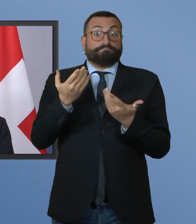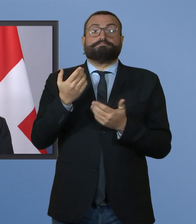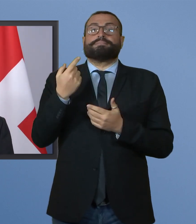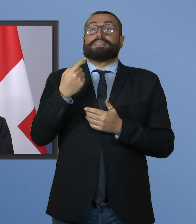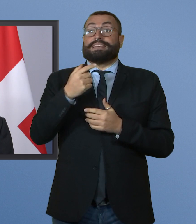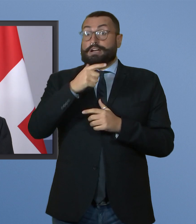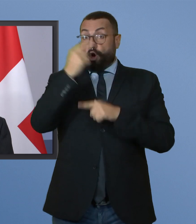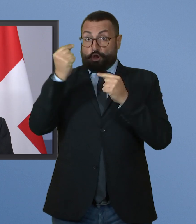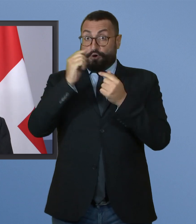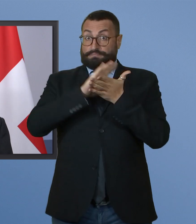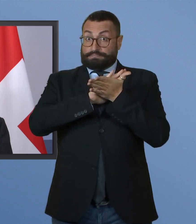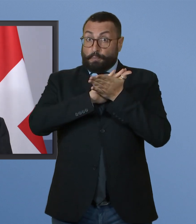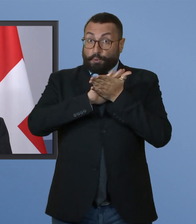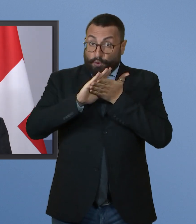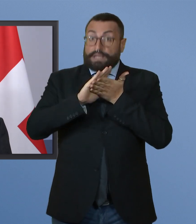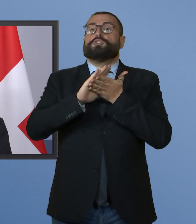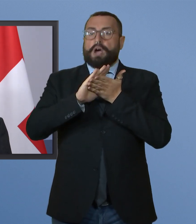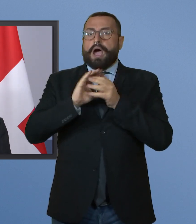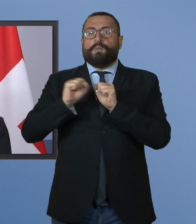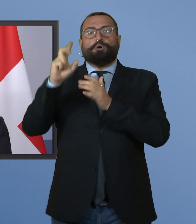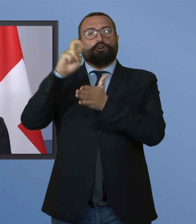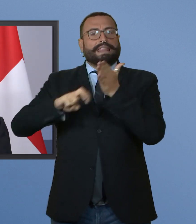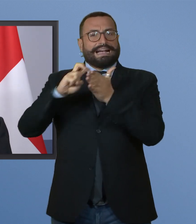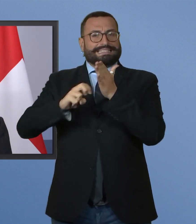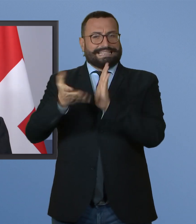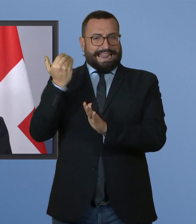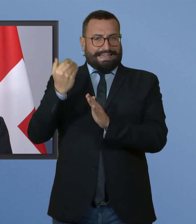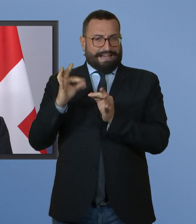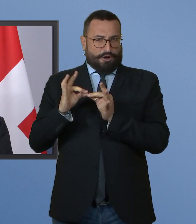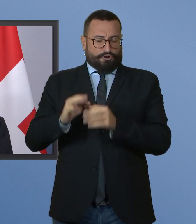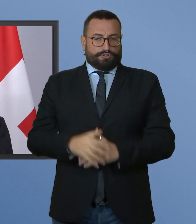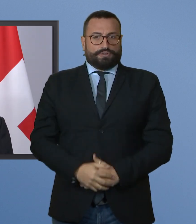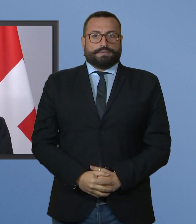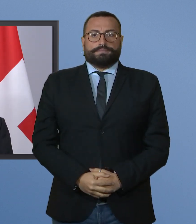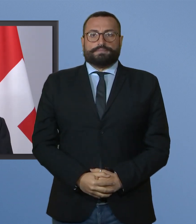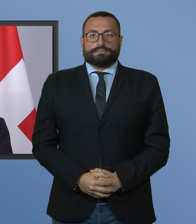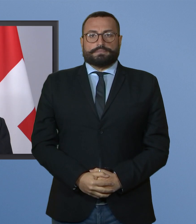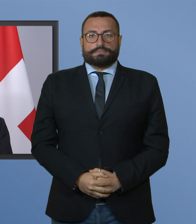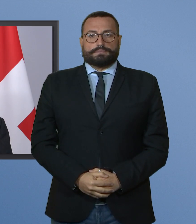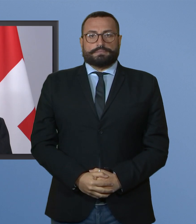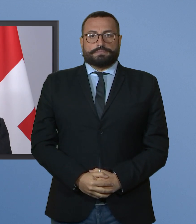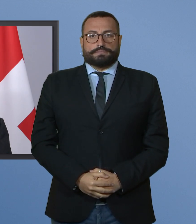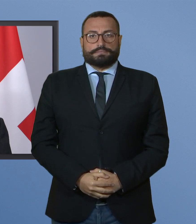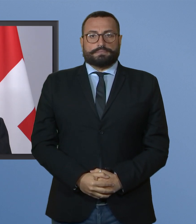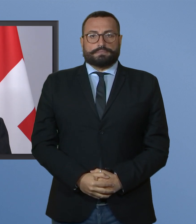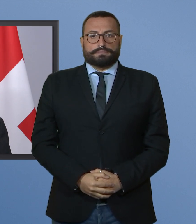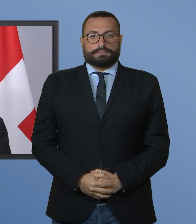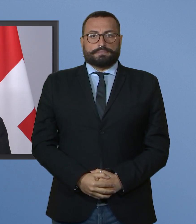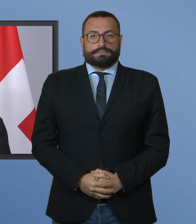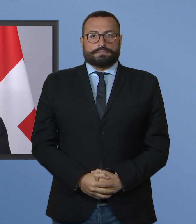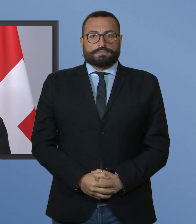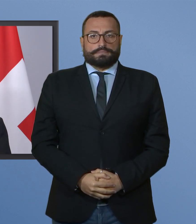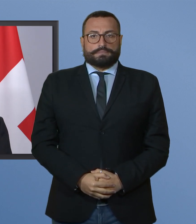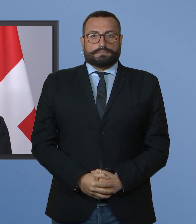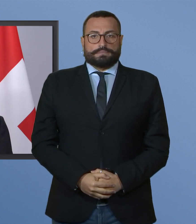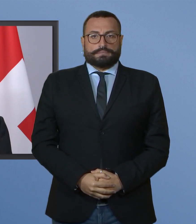sostenibile potrà beneficiare delle agevolazioni doganali previste dall'accordo l'ha obbligato è dura